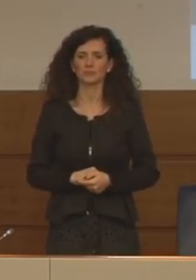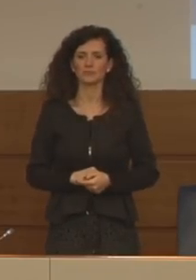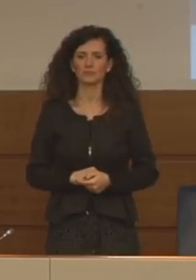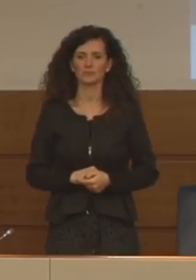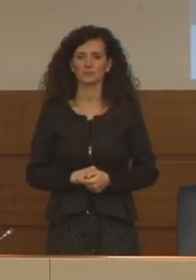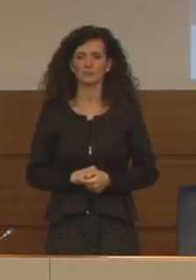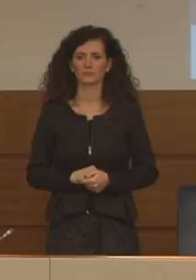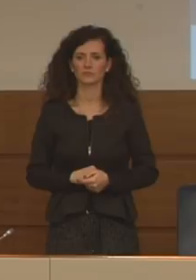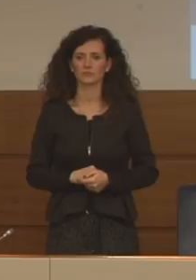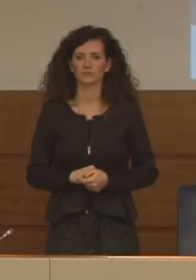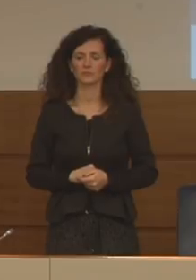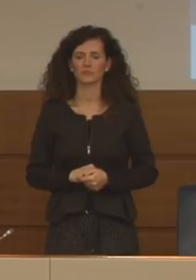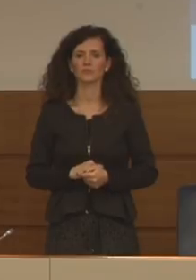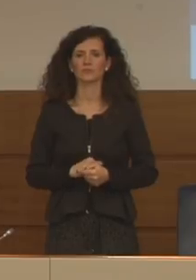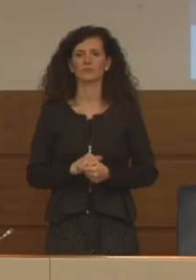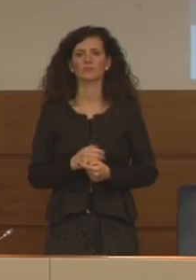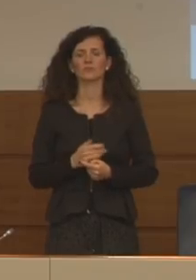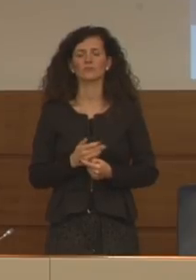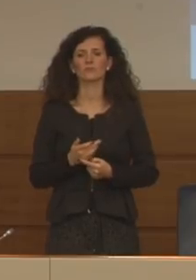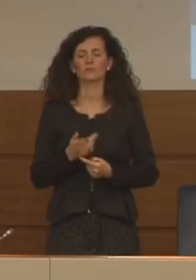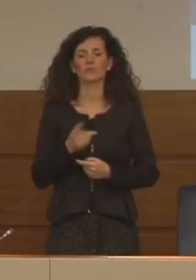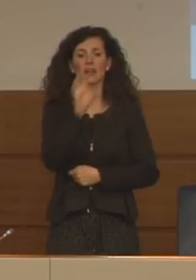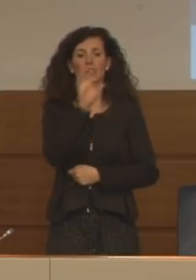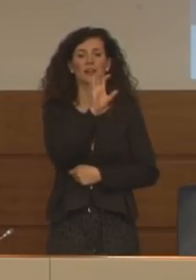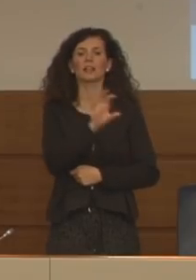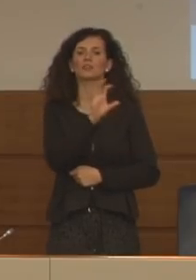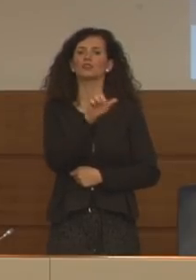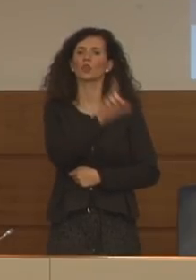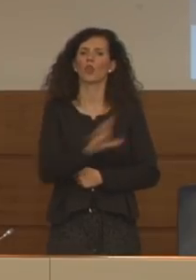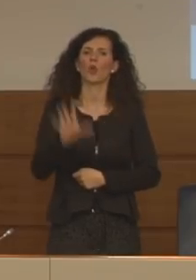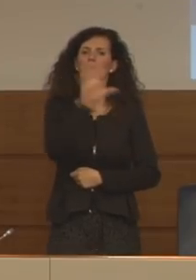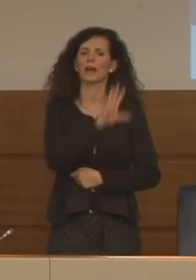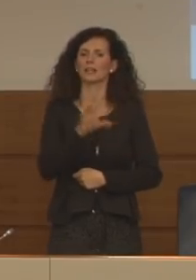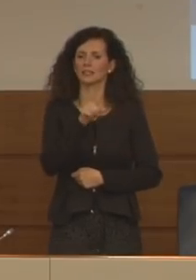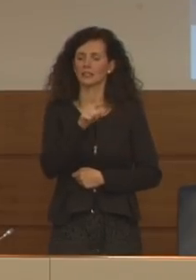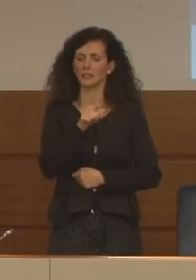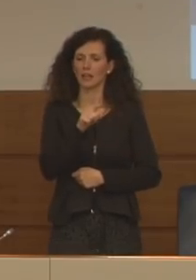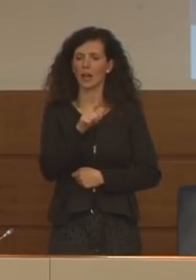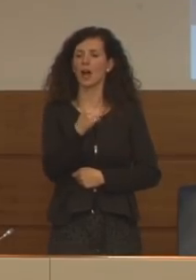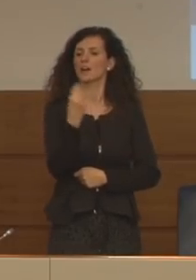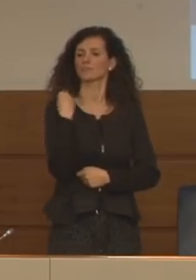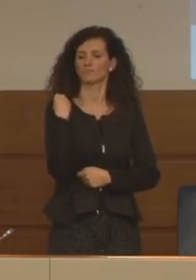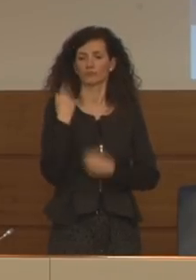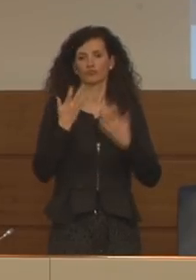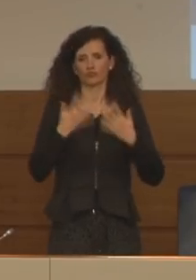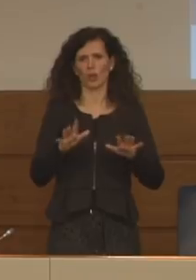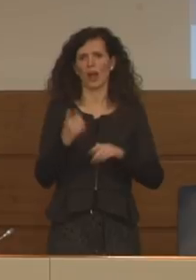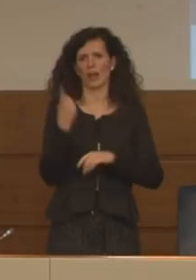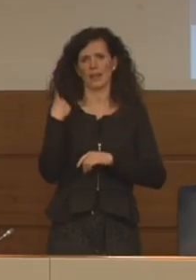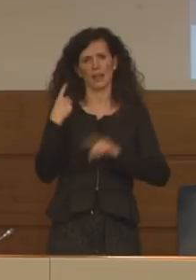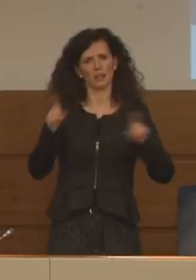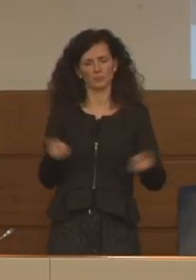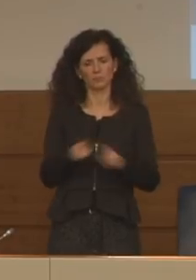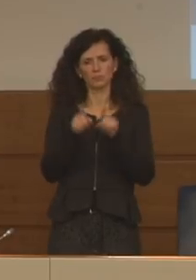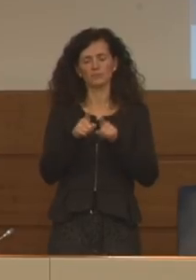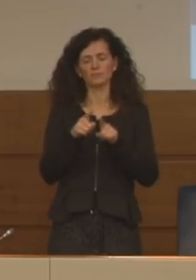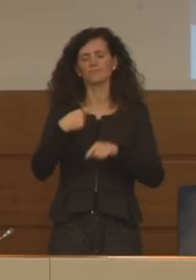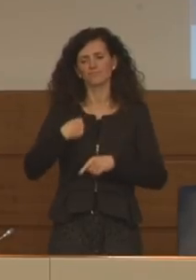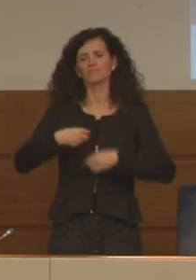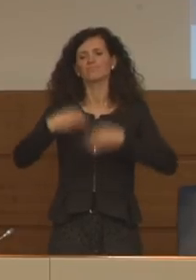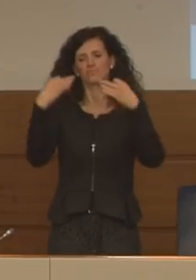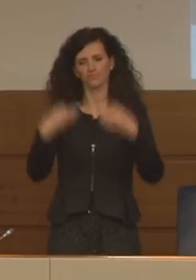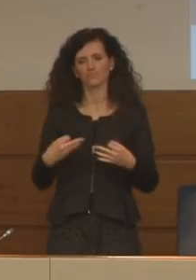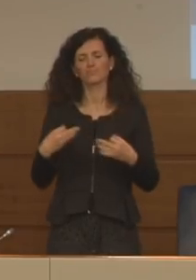aderendo a una richiesta della regione lombardia come già era avvenuto ieri abbiamo deciso di